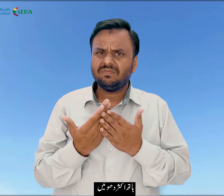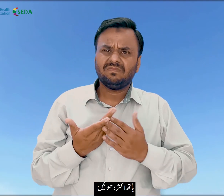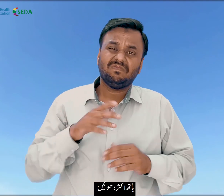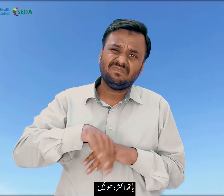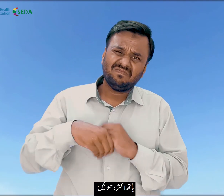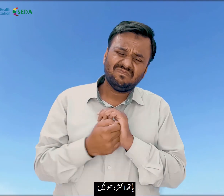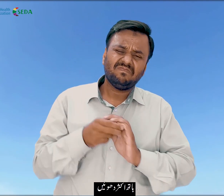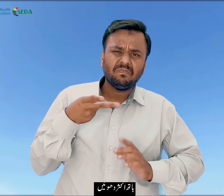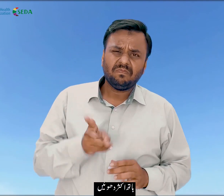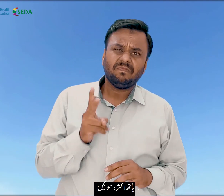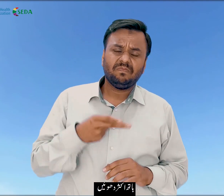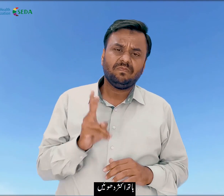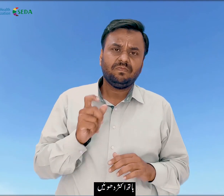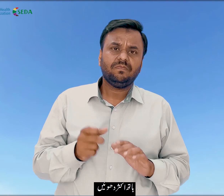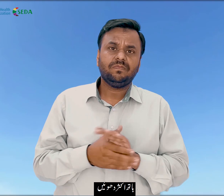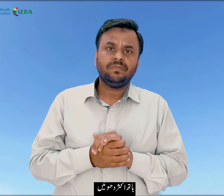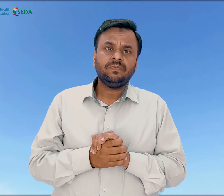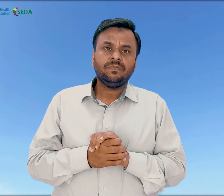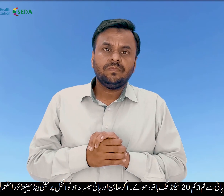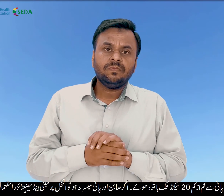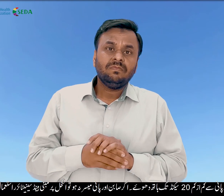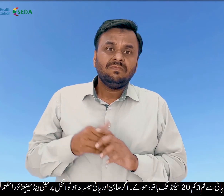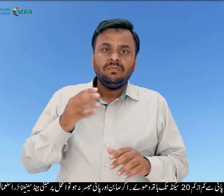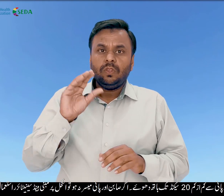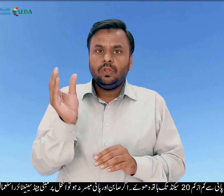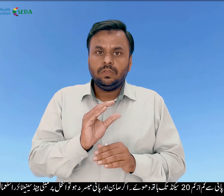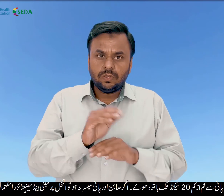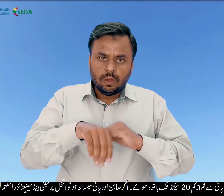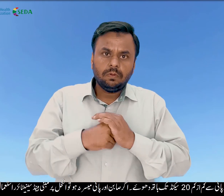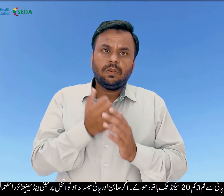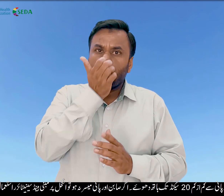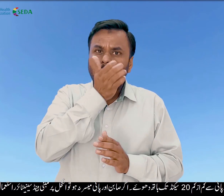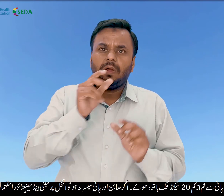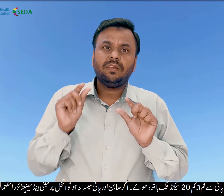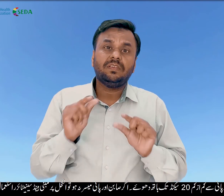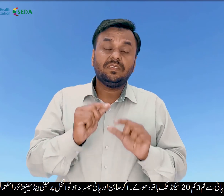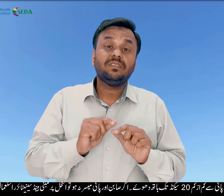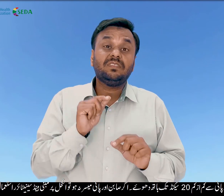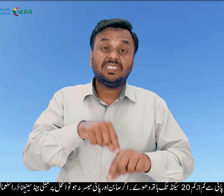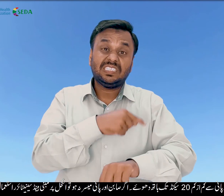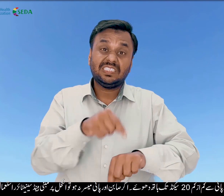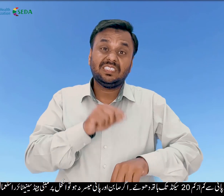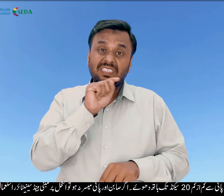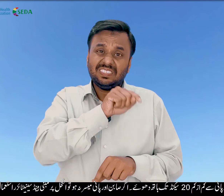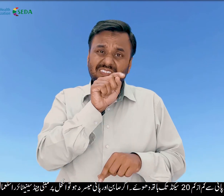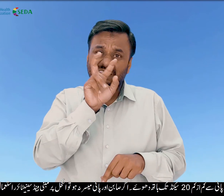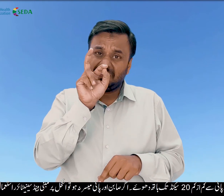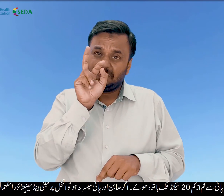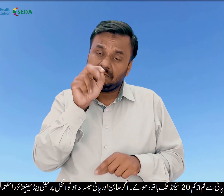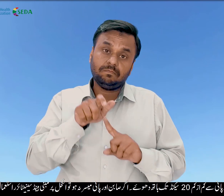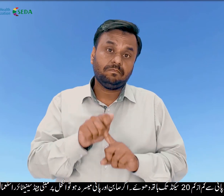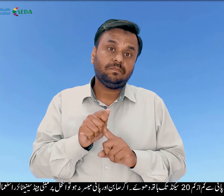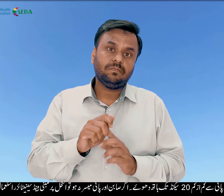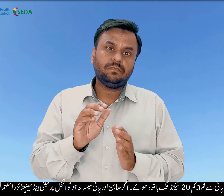ہاتھ اکثر دھوئیں۔ اکثر صابن اور پانی سے کم از کم 20 سیکنڈ تک ہاتھ